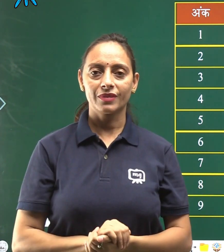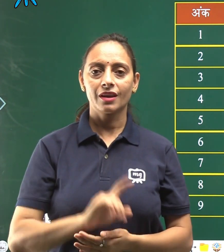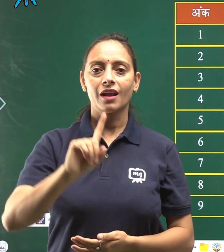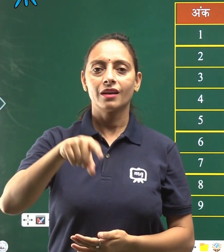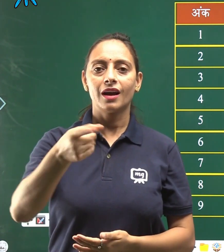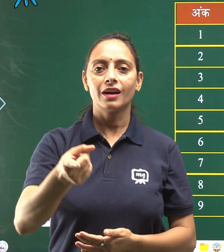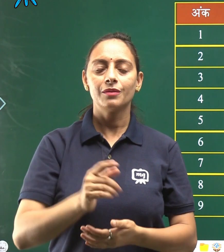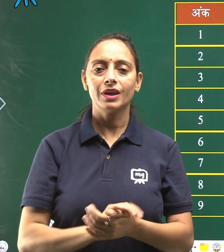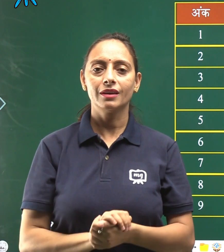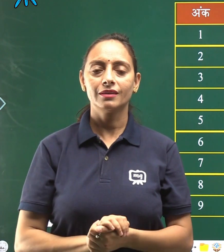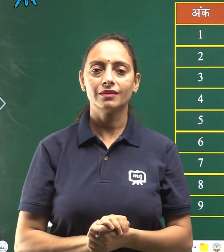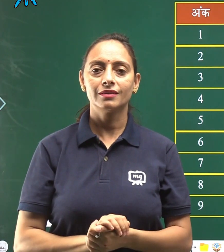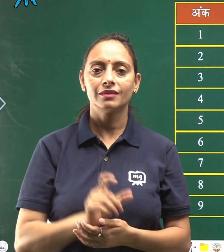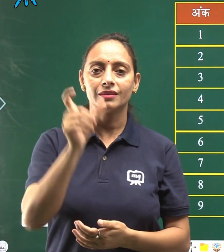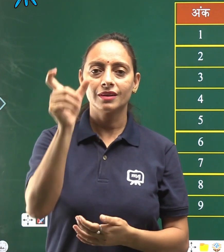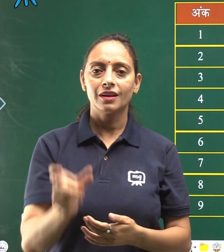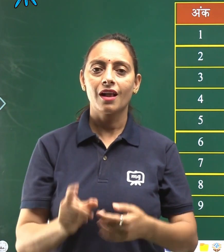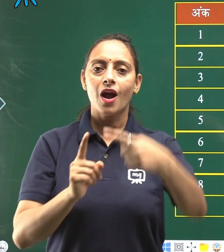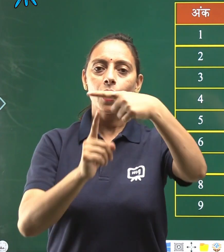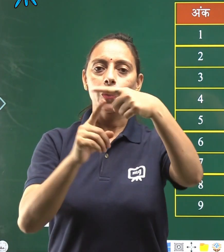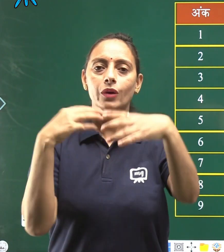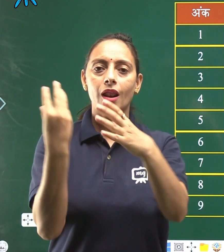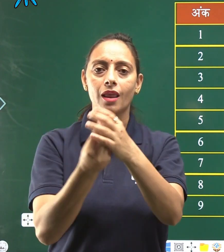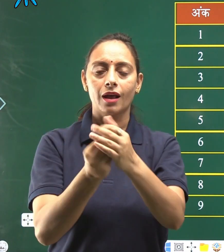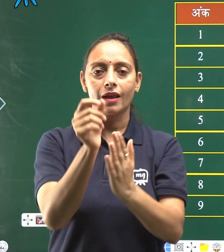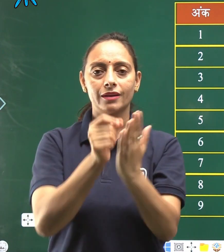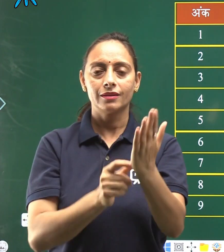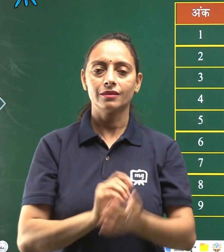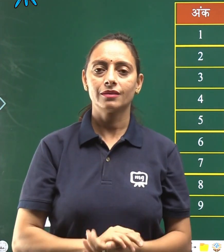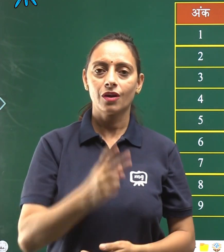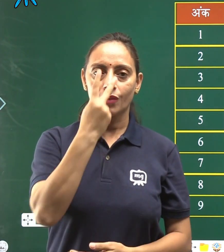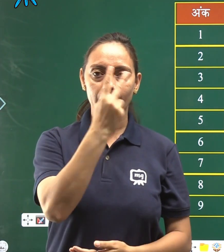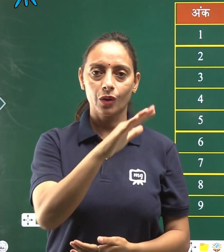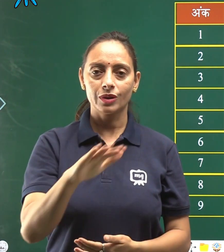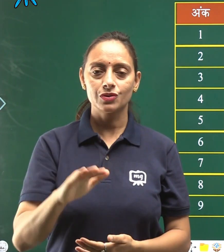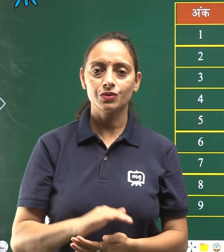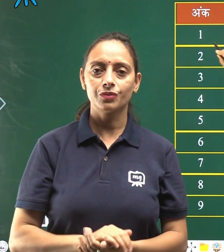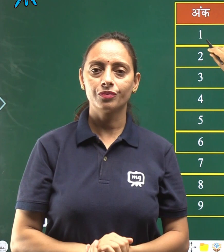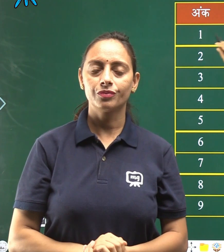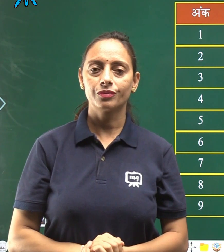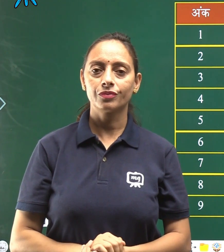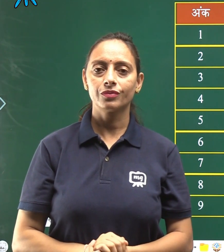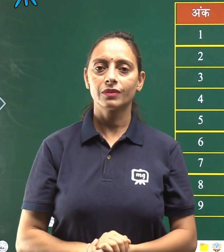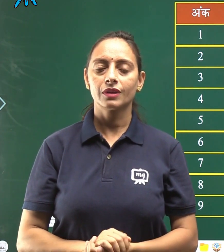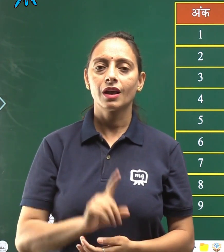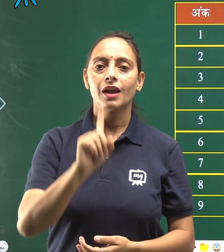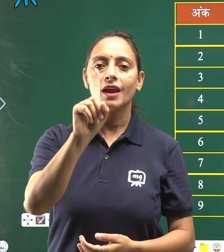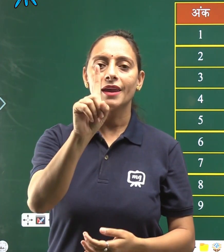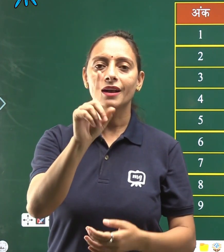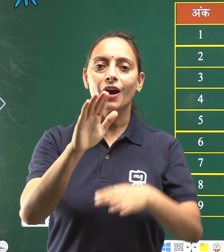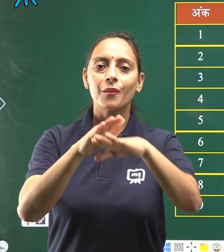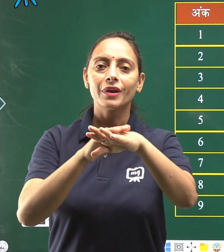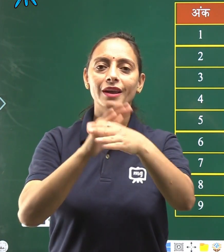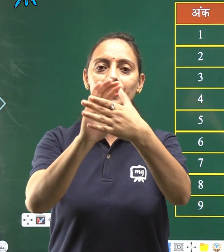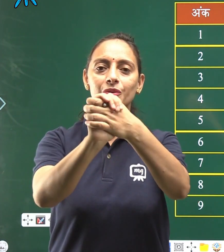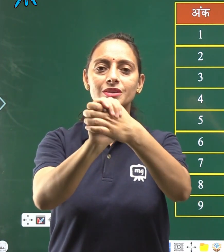अगले वाले पोर्शन में योग लिखा हुआ है। देखो बच्चों, 1 का परम मित्र होता है